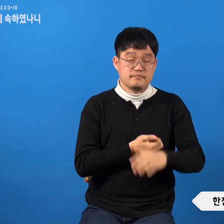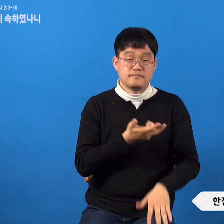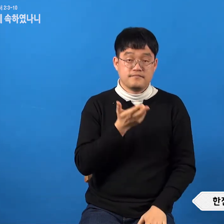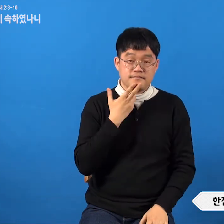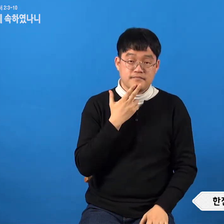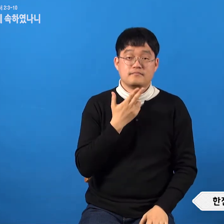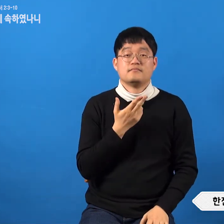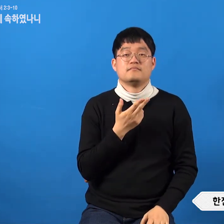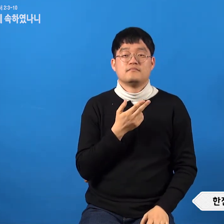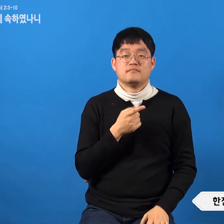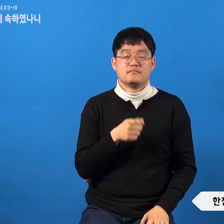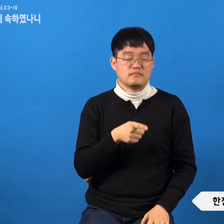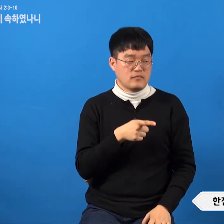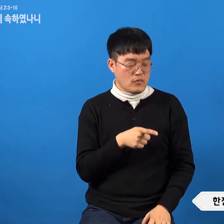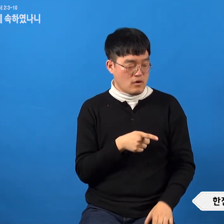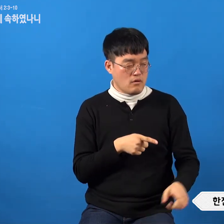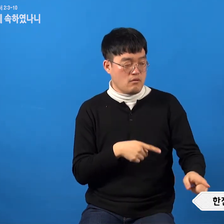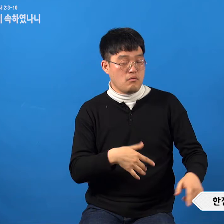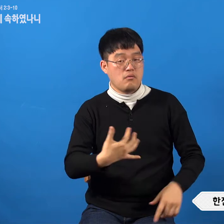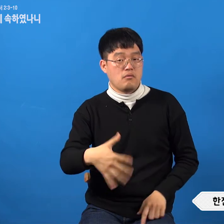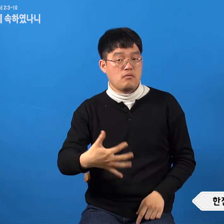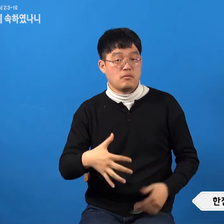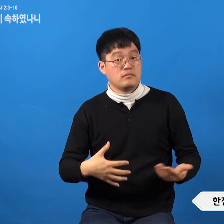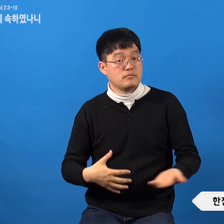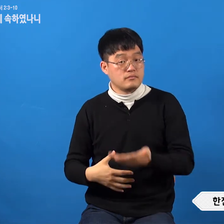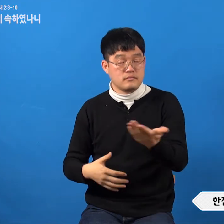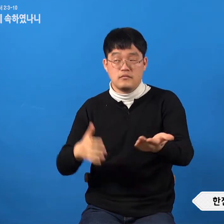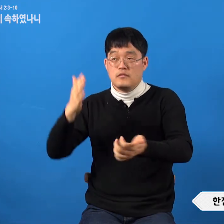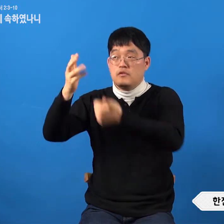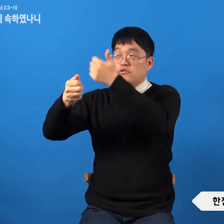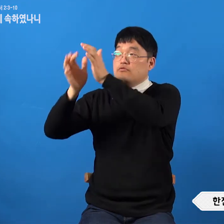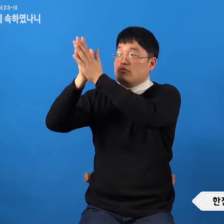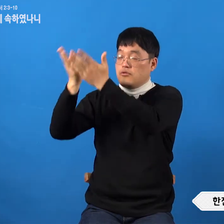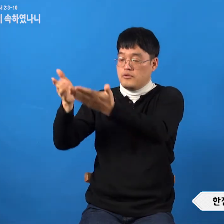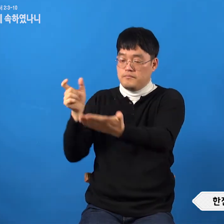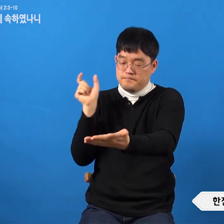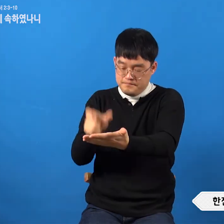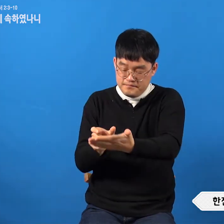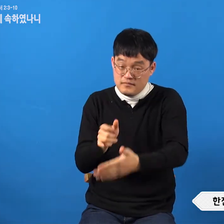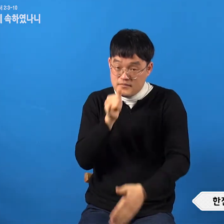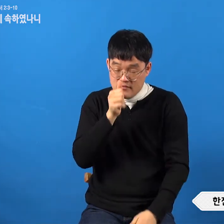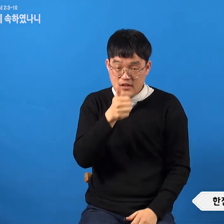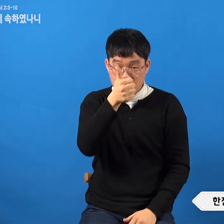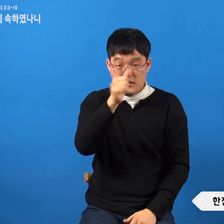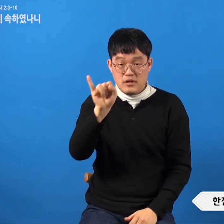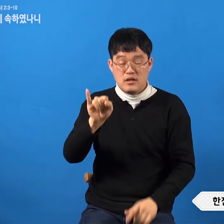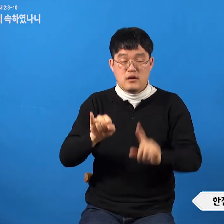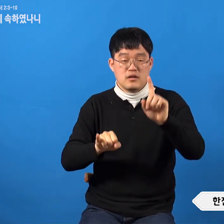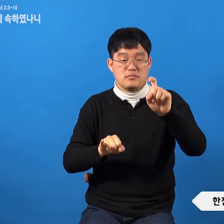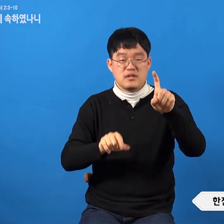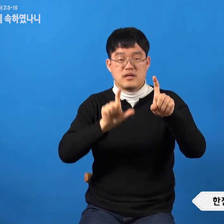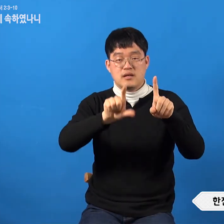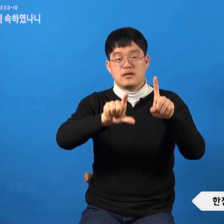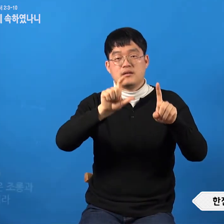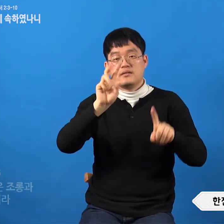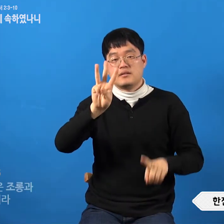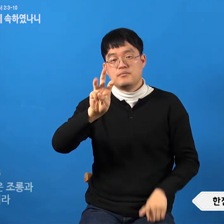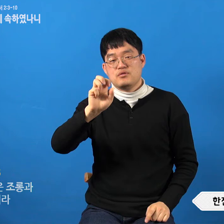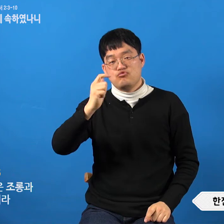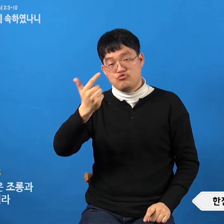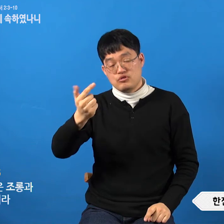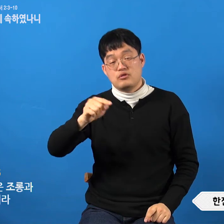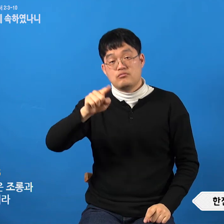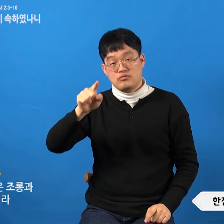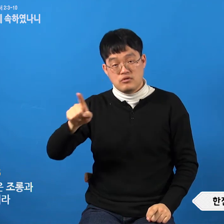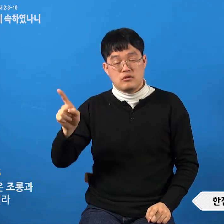세상이 감당을 못하는 거죠. 성경에 정확하게 그렇게 말씀했습니다. 히브리서 11장 36절부터